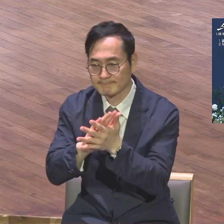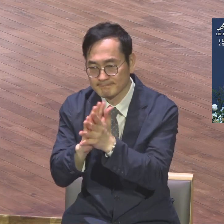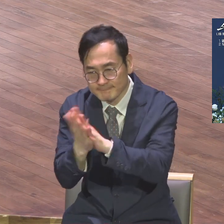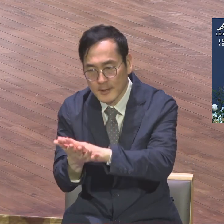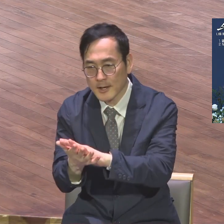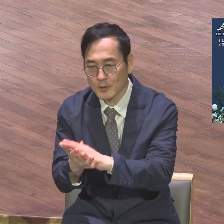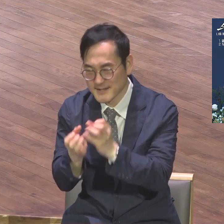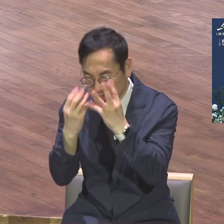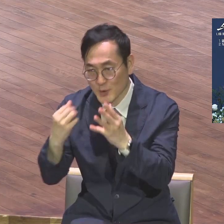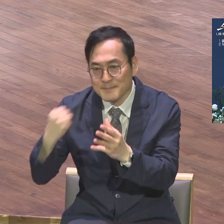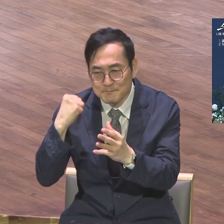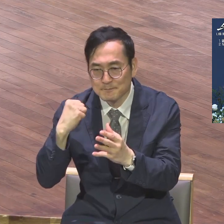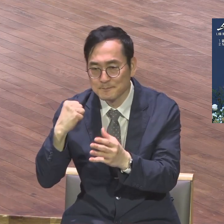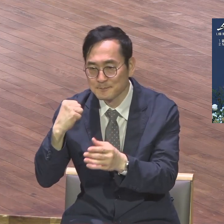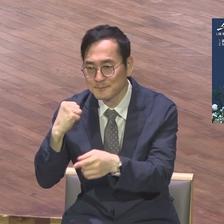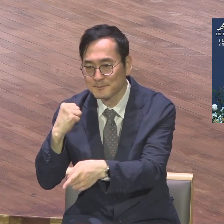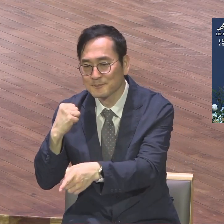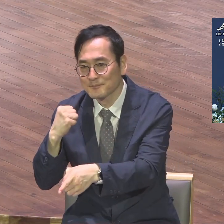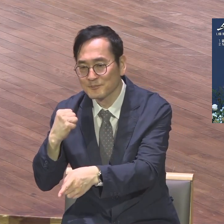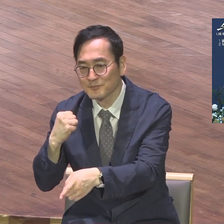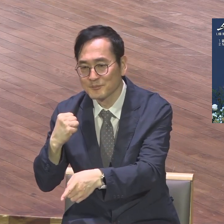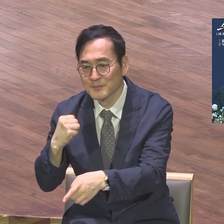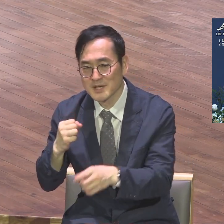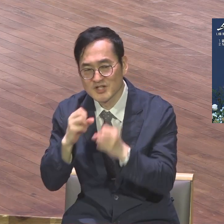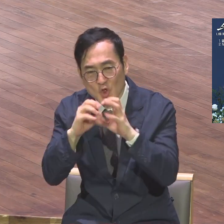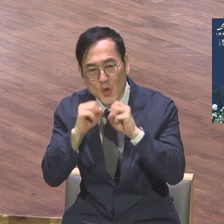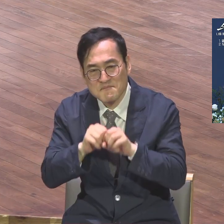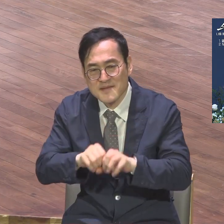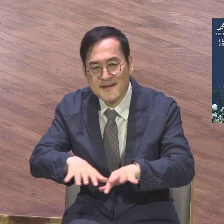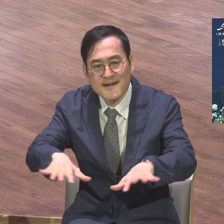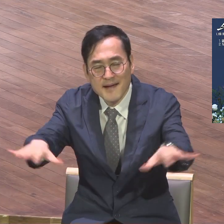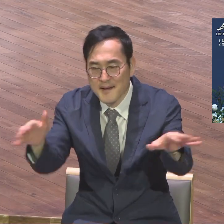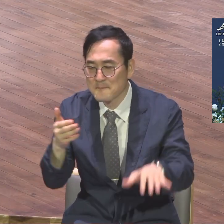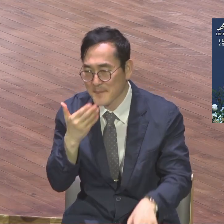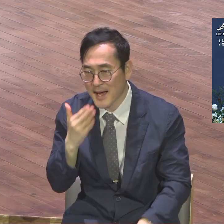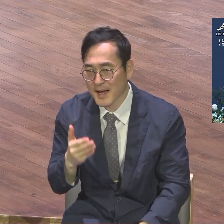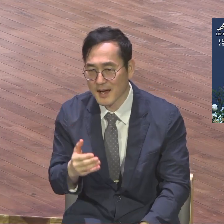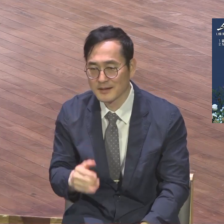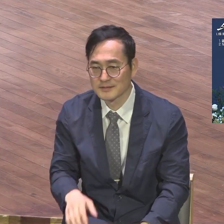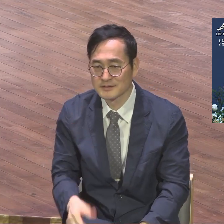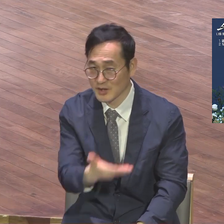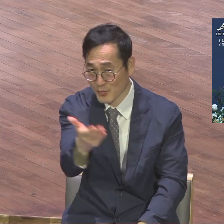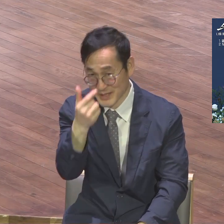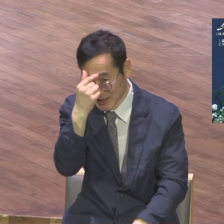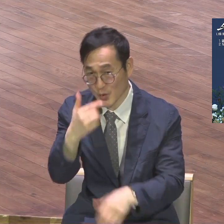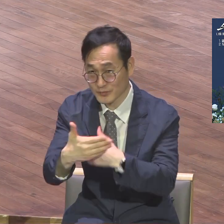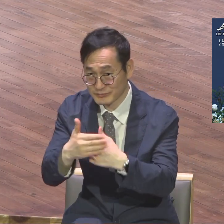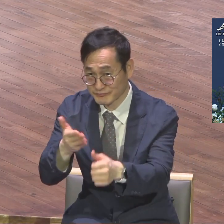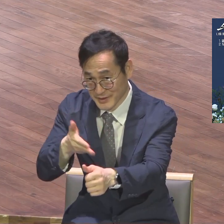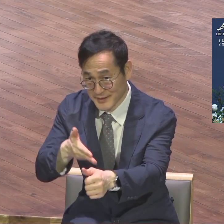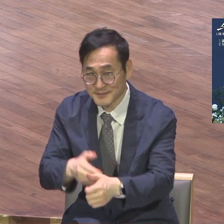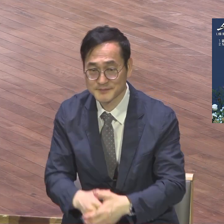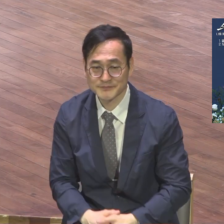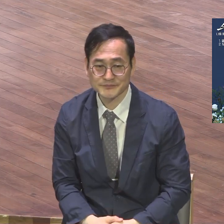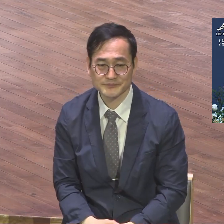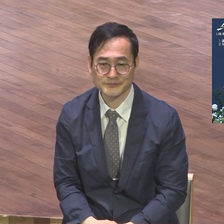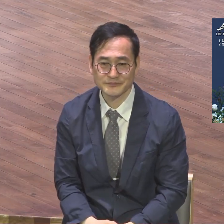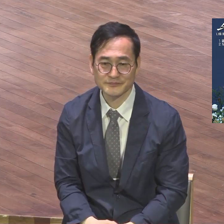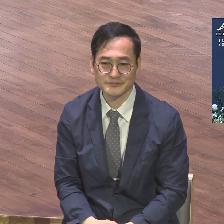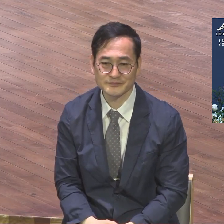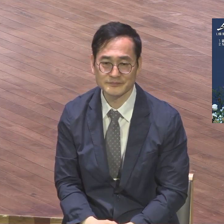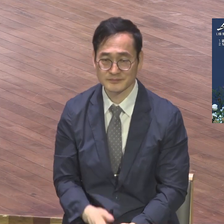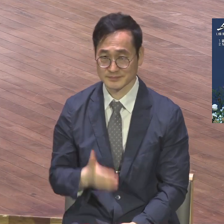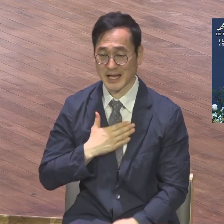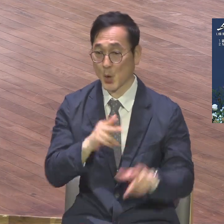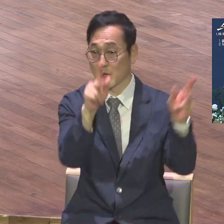받는 성령의 사람들이 되라. 그 영국 전도 캠프팀을 위해서 기도해 주시길 바랍니다. 저는 오늘